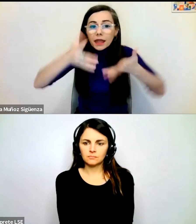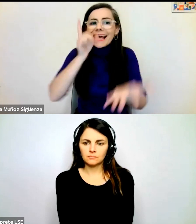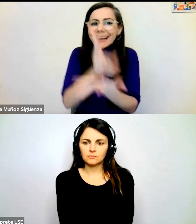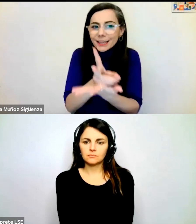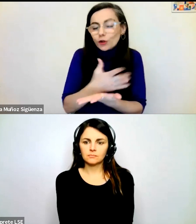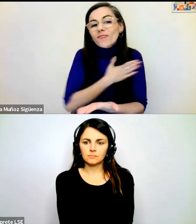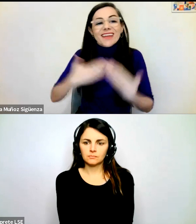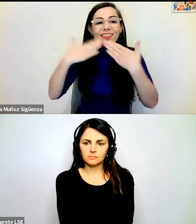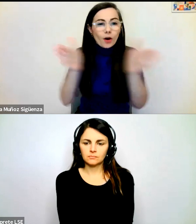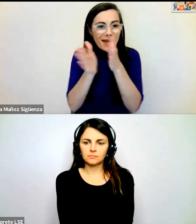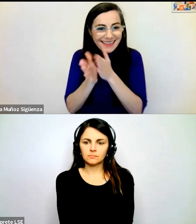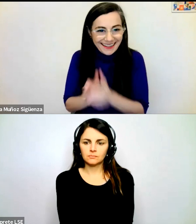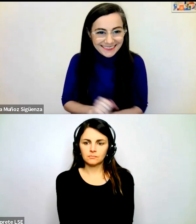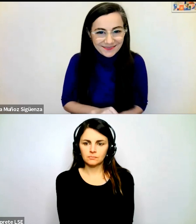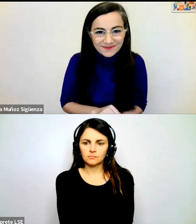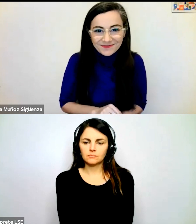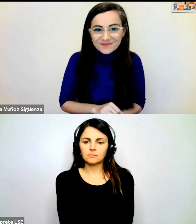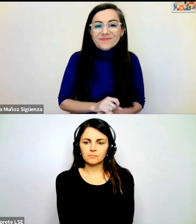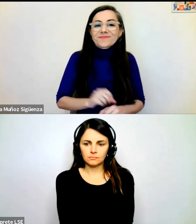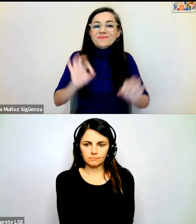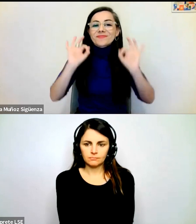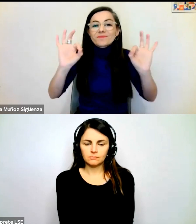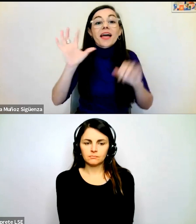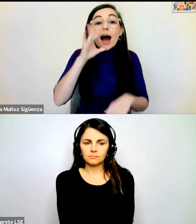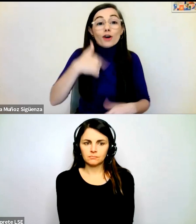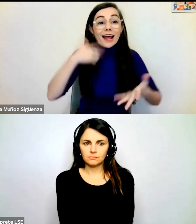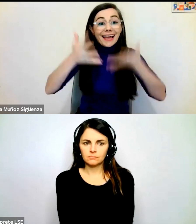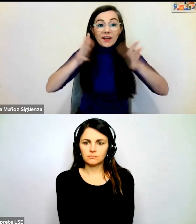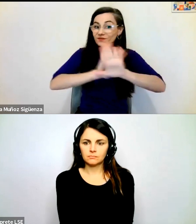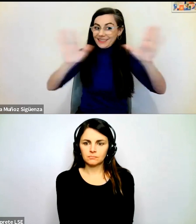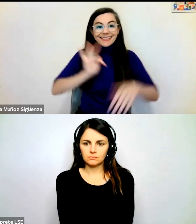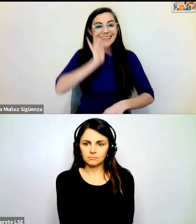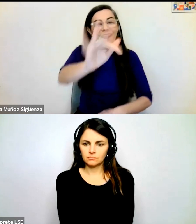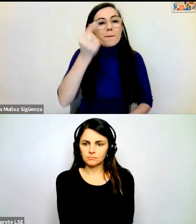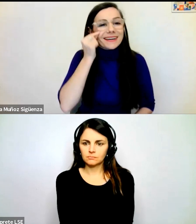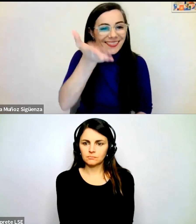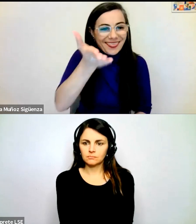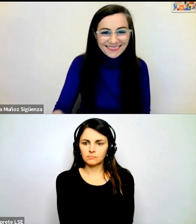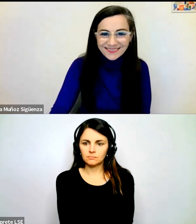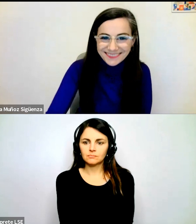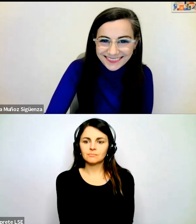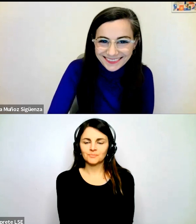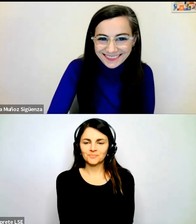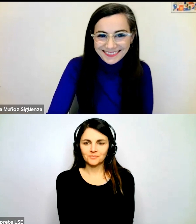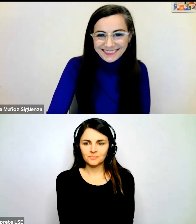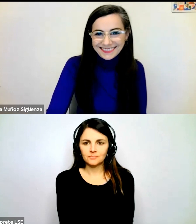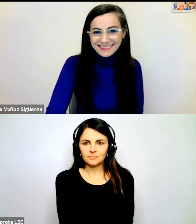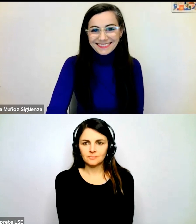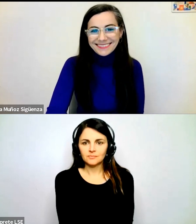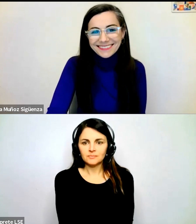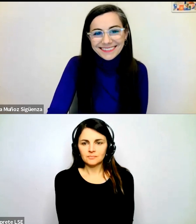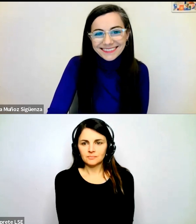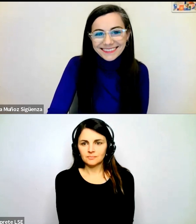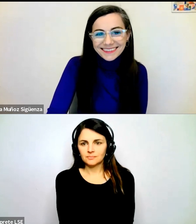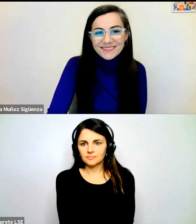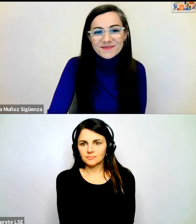propia sociedad es costoso el leer esos libros, ha sido un reto para nosotras y quiero agradecerle a las compañeras que han realizado estos vídeos. Y le paso la